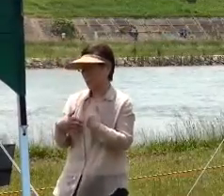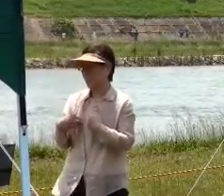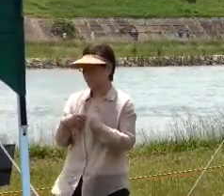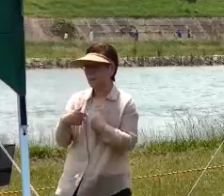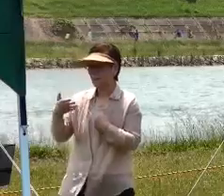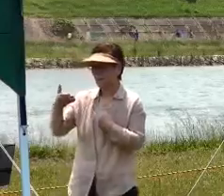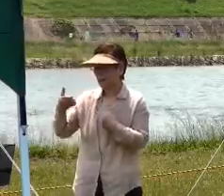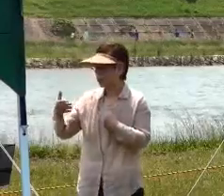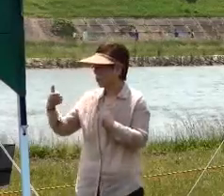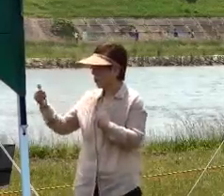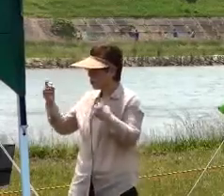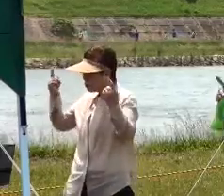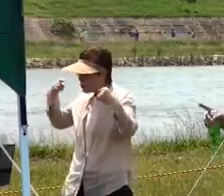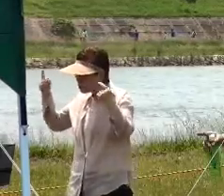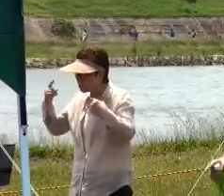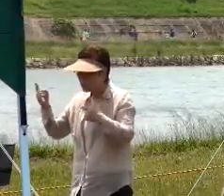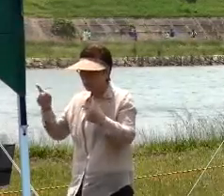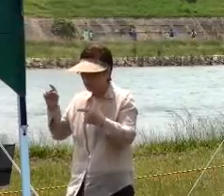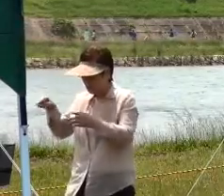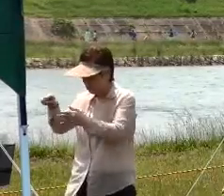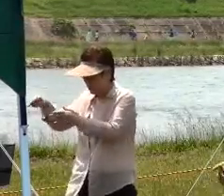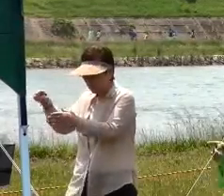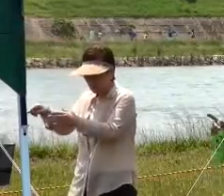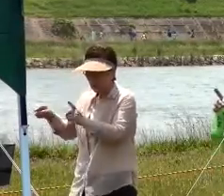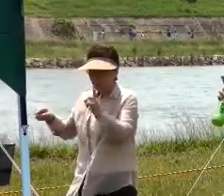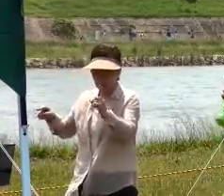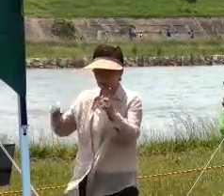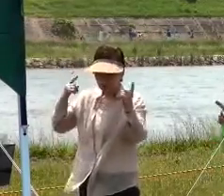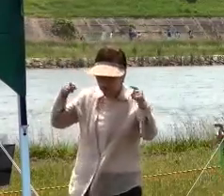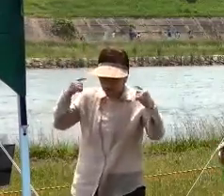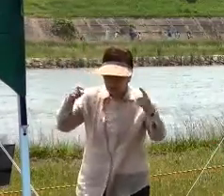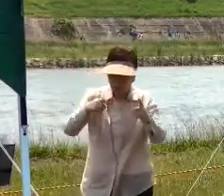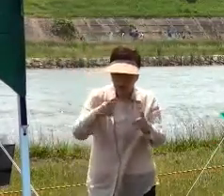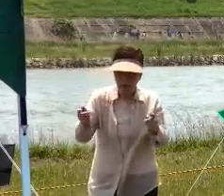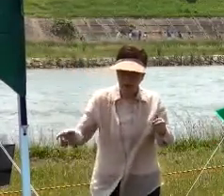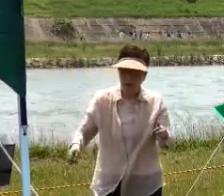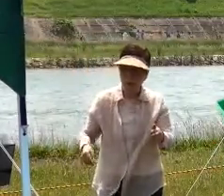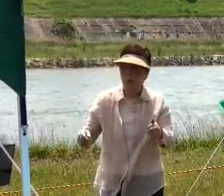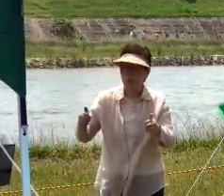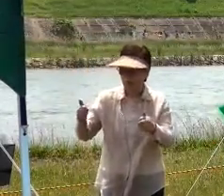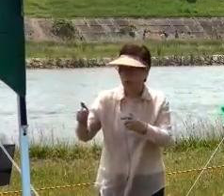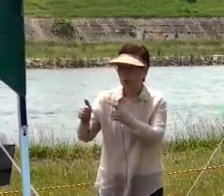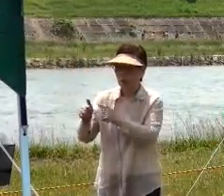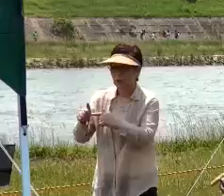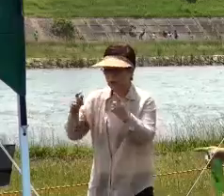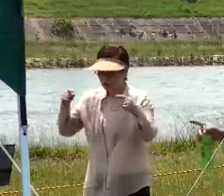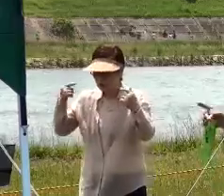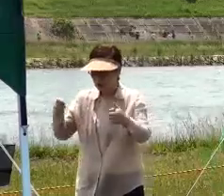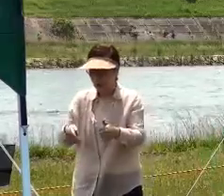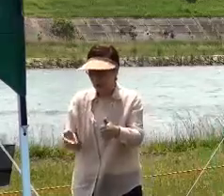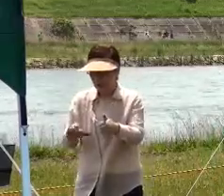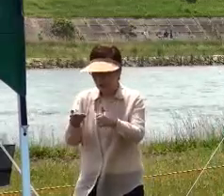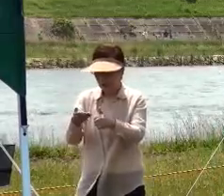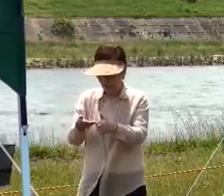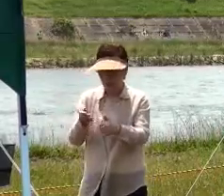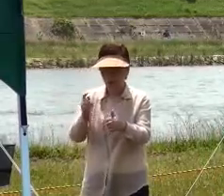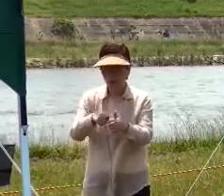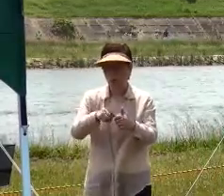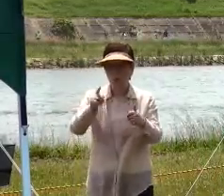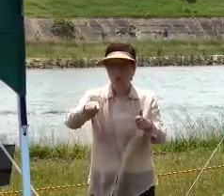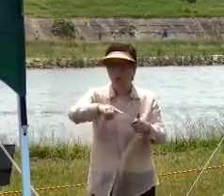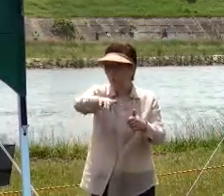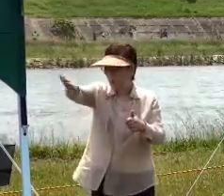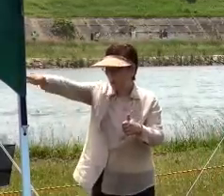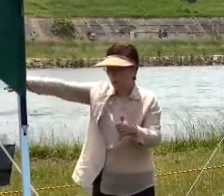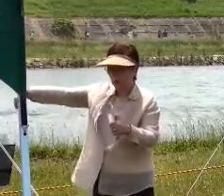99匹の羊を残して1匹を探した羊飼いも、この1匹の羊を見つけた時に近所の人を招いて